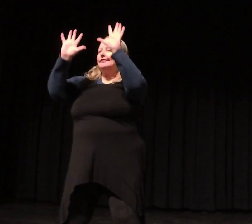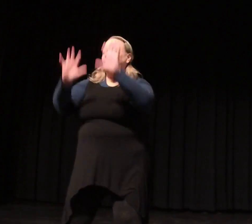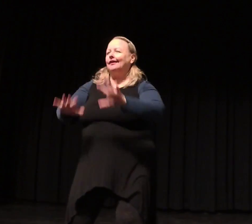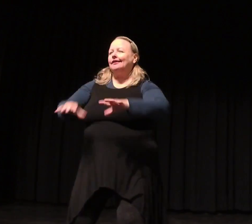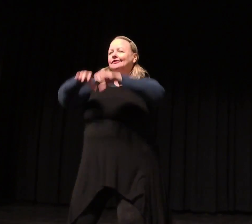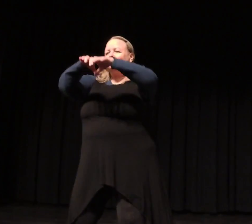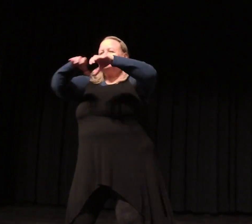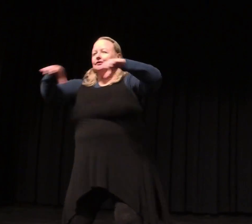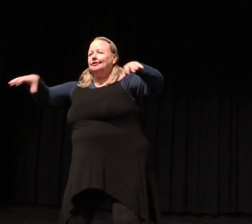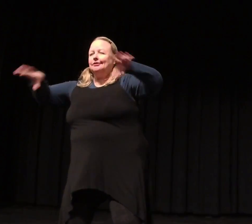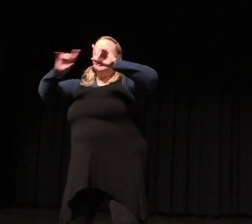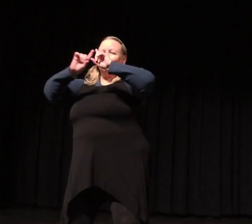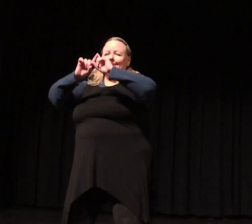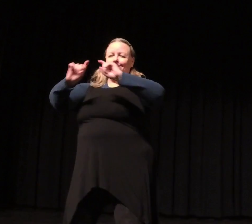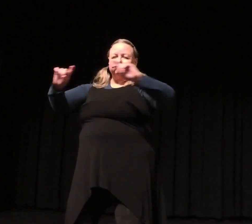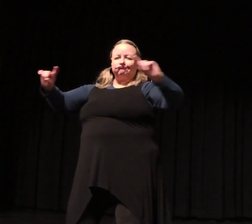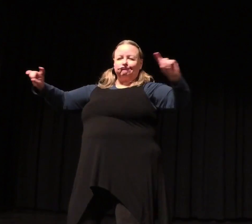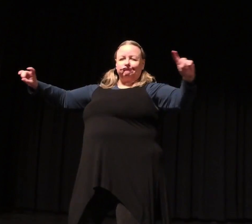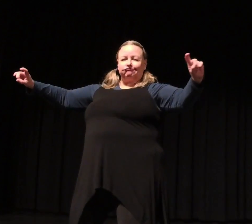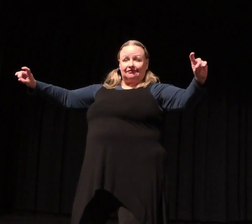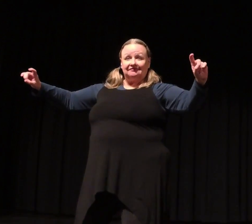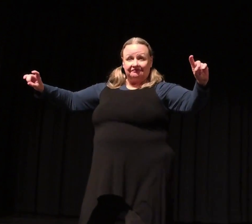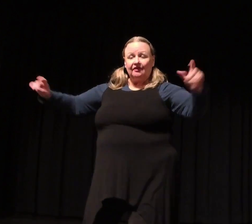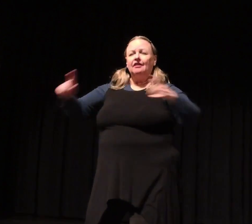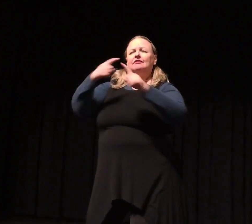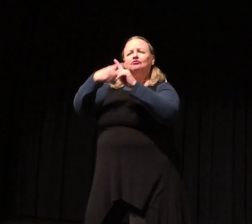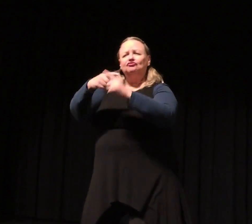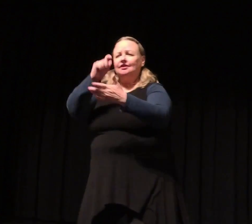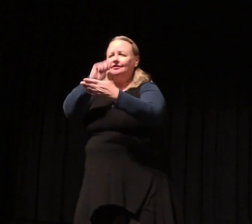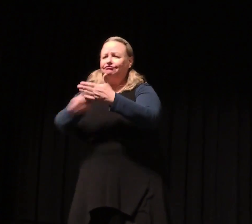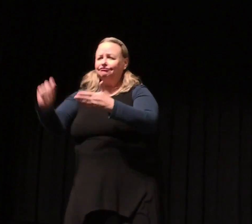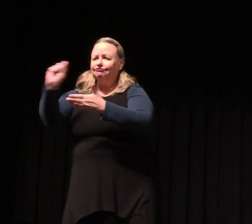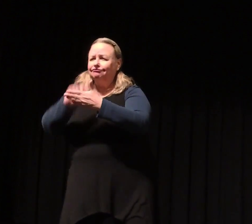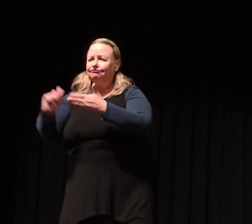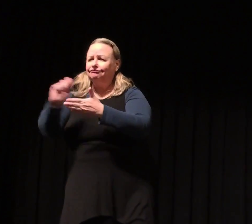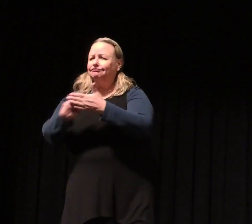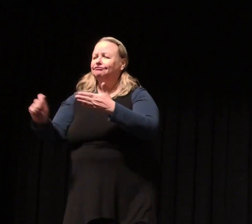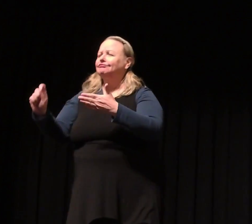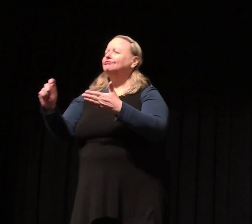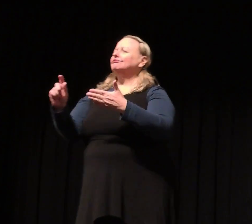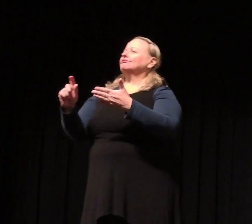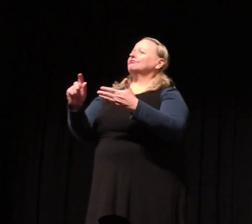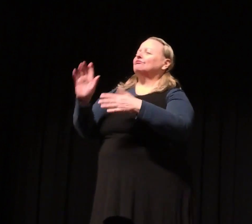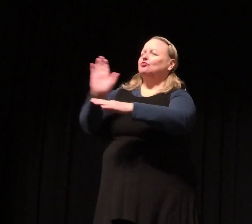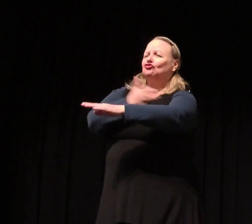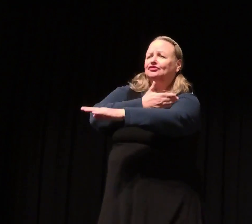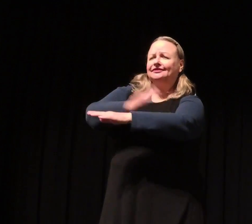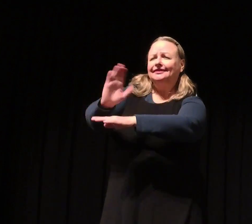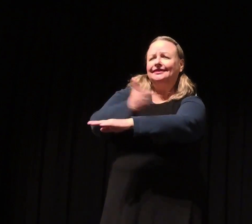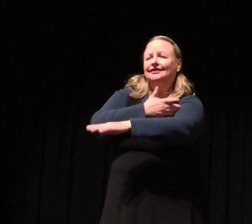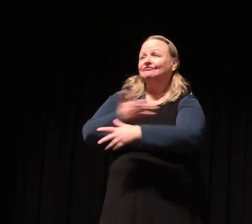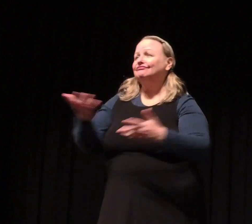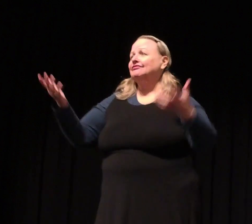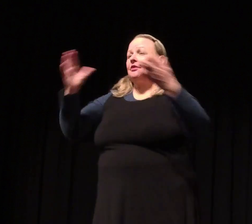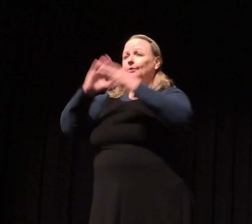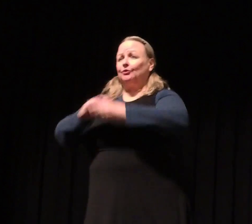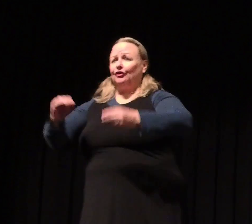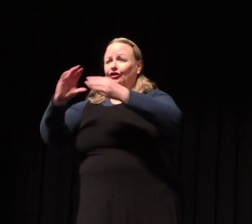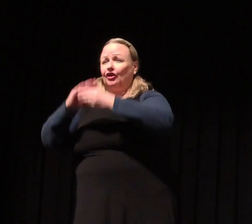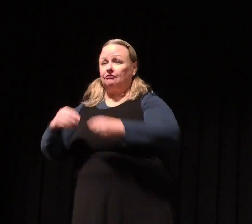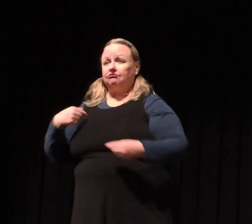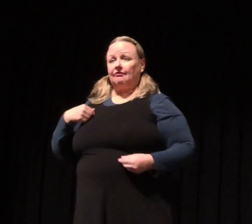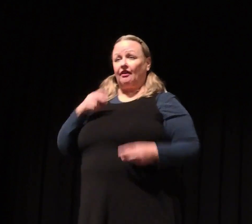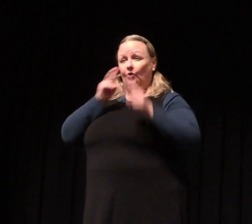vidéo, je fais des pièces de théâtre de toutes sortes. Et en plus de ça, j'écris